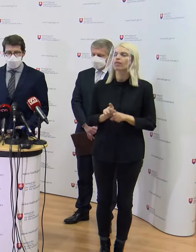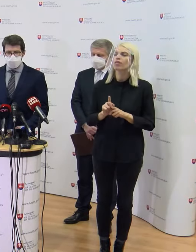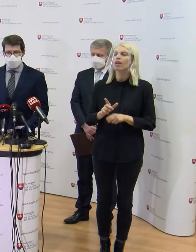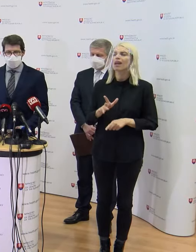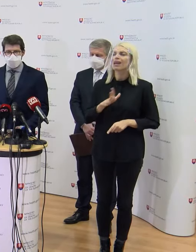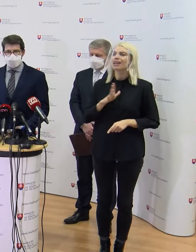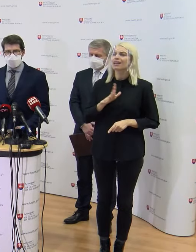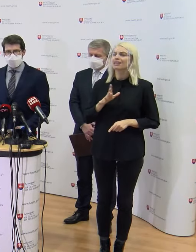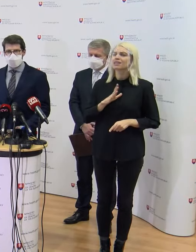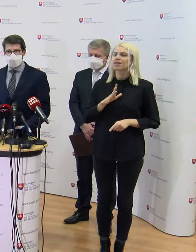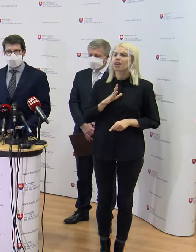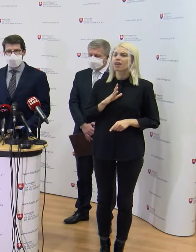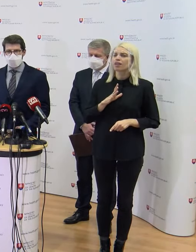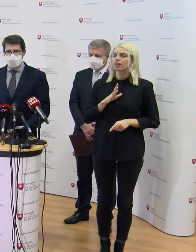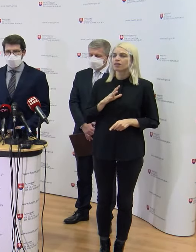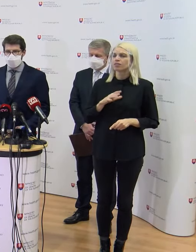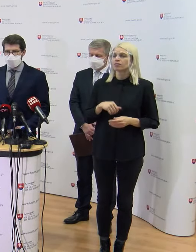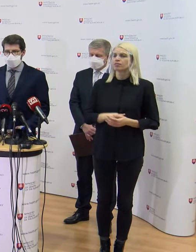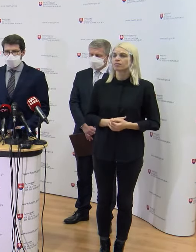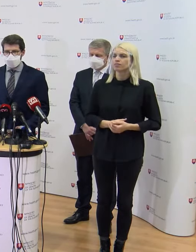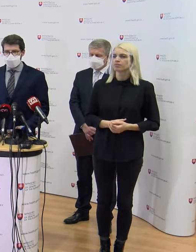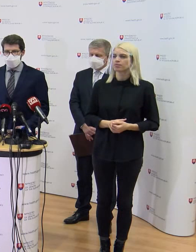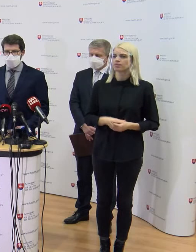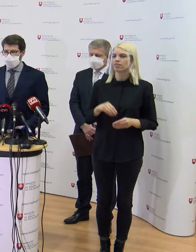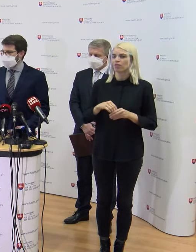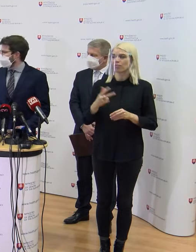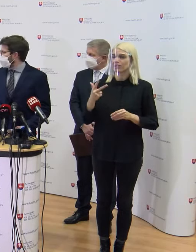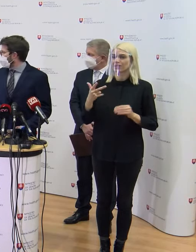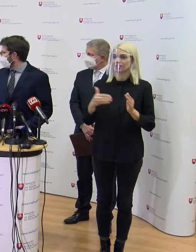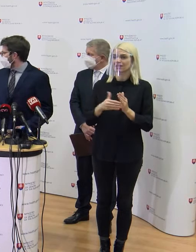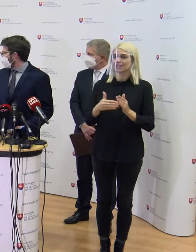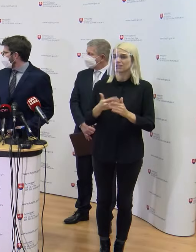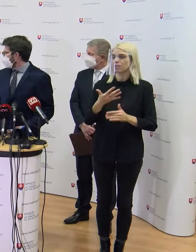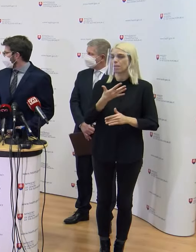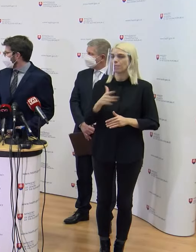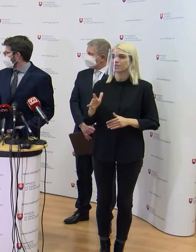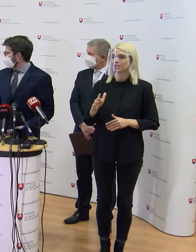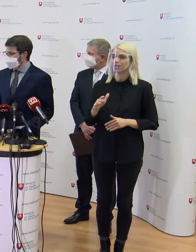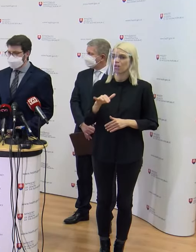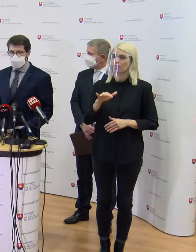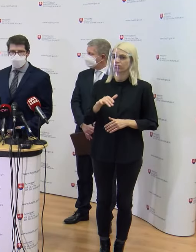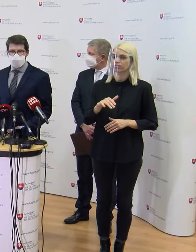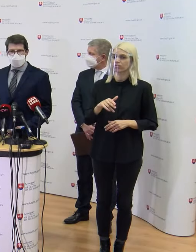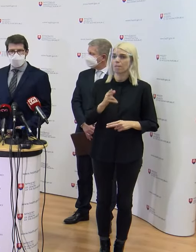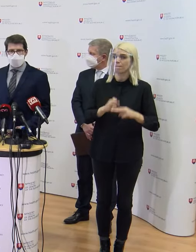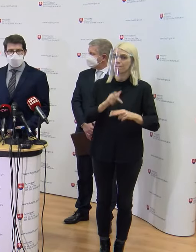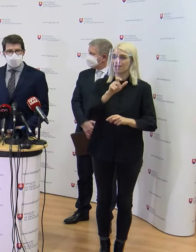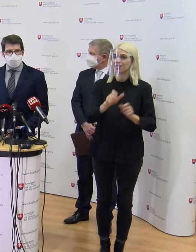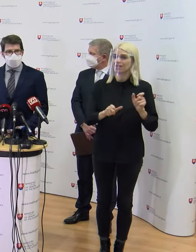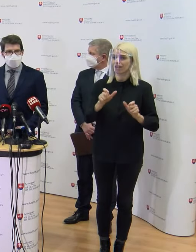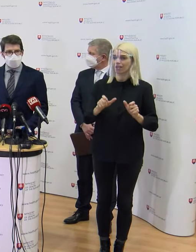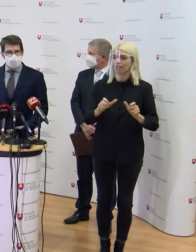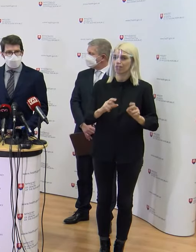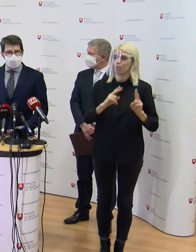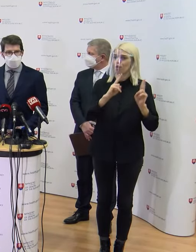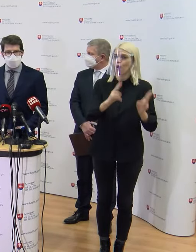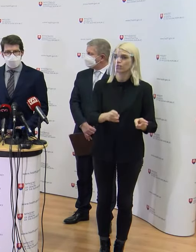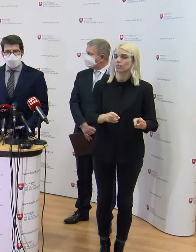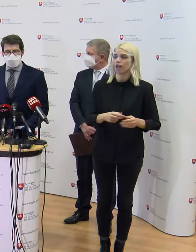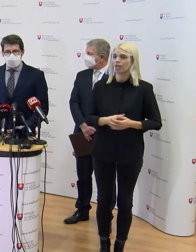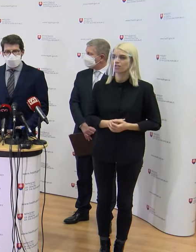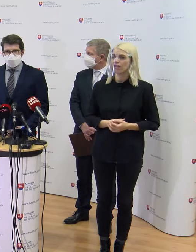bod, čo považujeme ďalší nejaký, je 3500 hospitalizovaných pacientov. Vidieť, že viaceré kraje